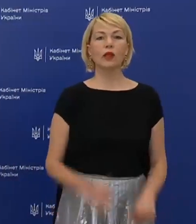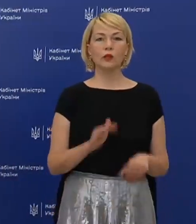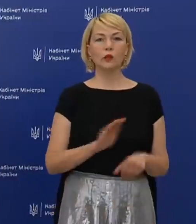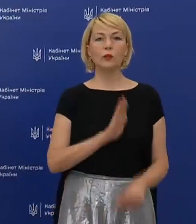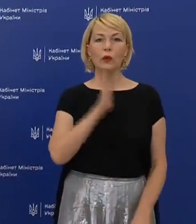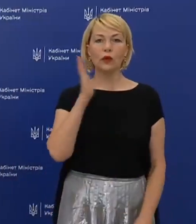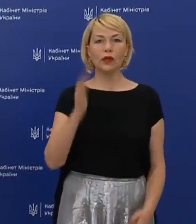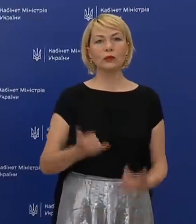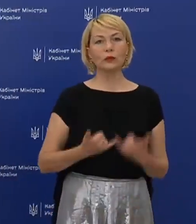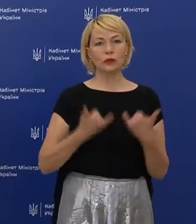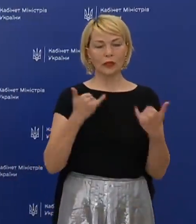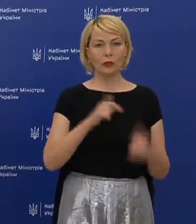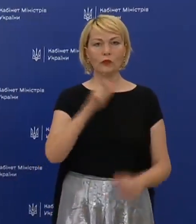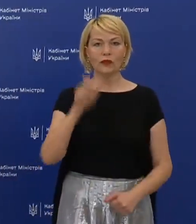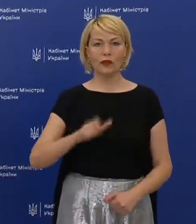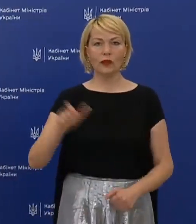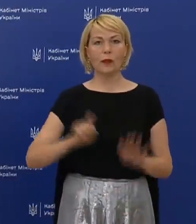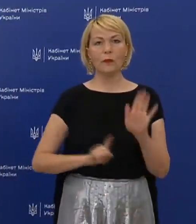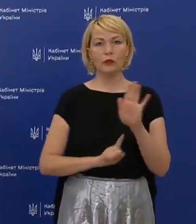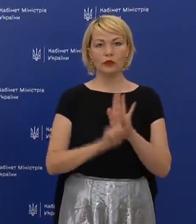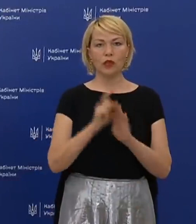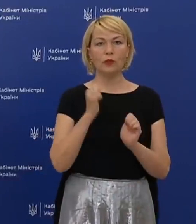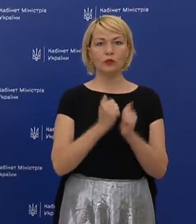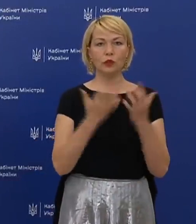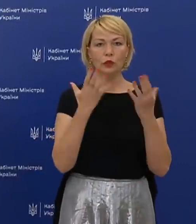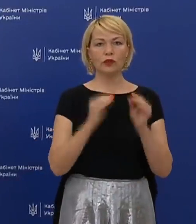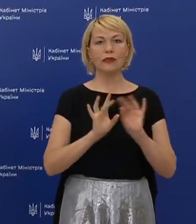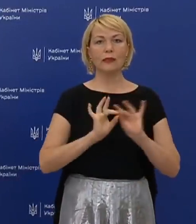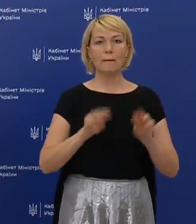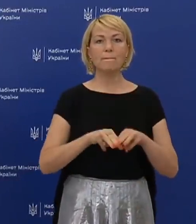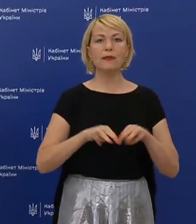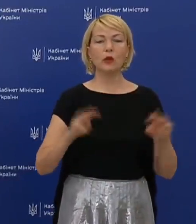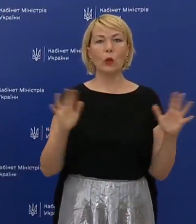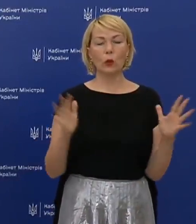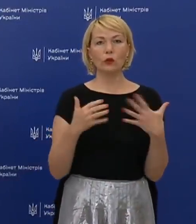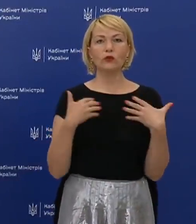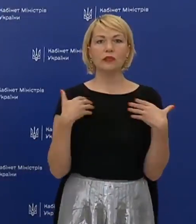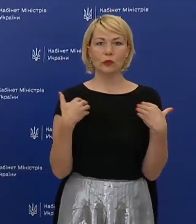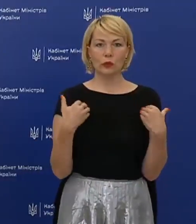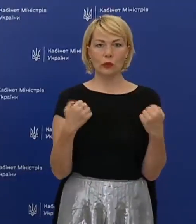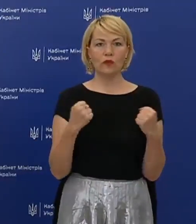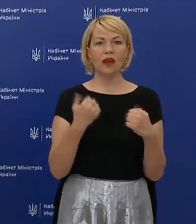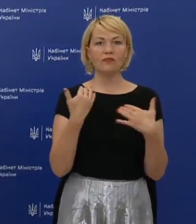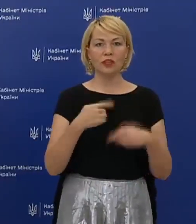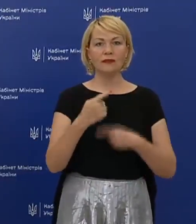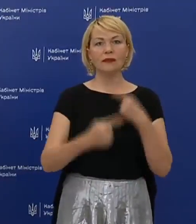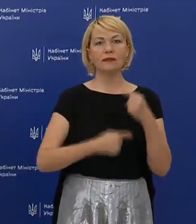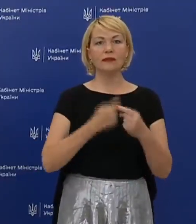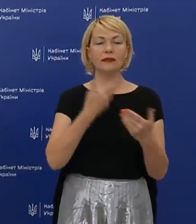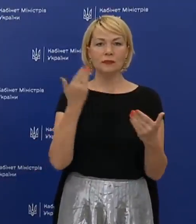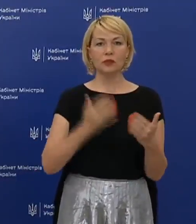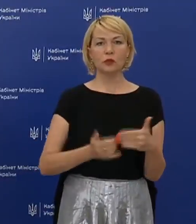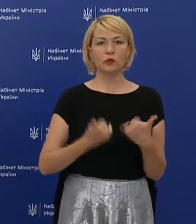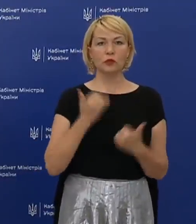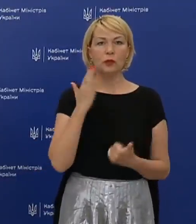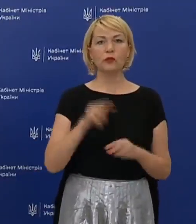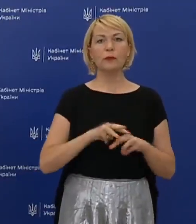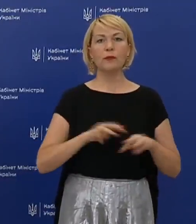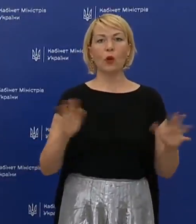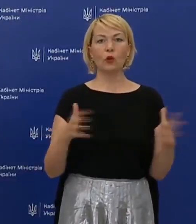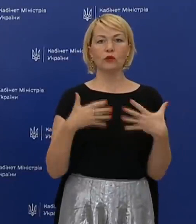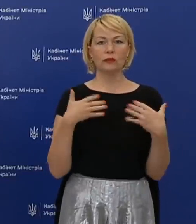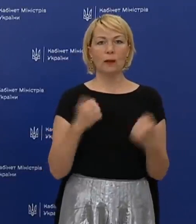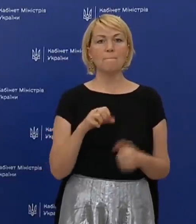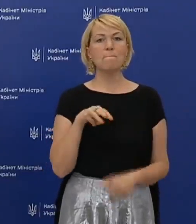Доброго ранку, шановні глядачі. Розпочинаємо черговий щоденний брифінг Міністерства охорони здоров'я. Вже традиційно спікером сьогодні буде міністр охорони